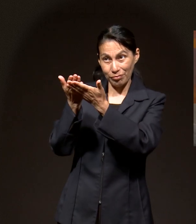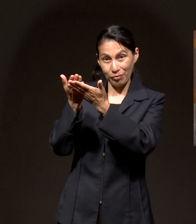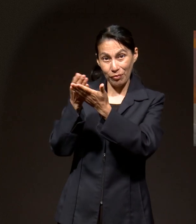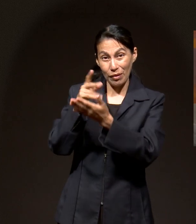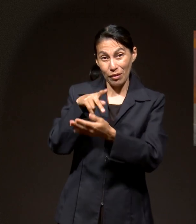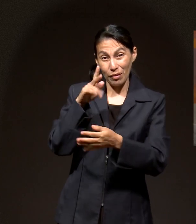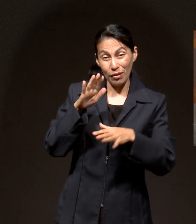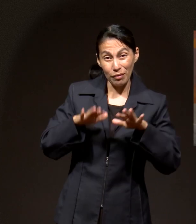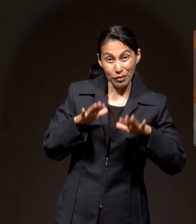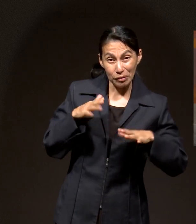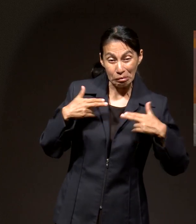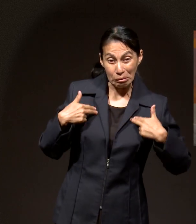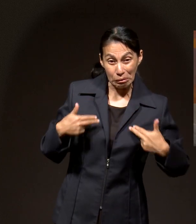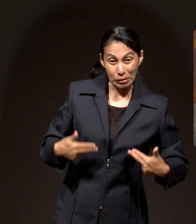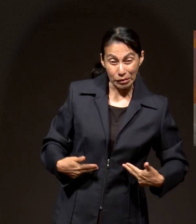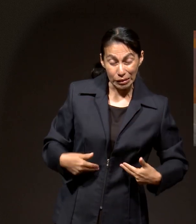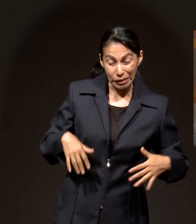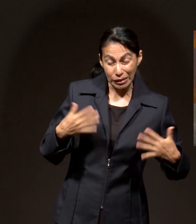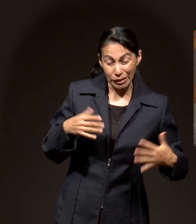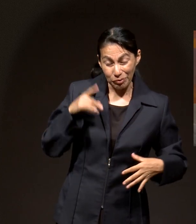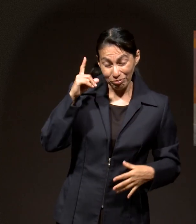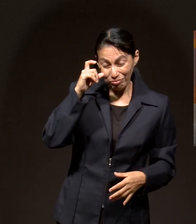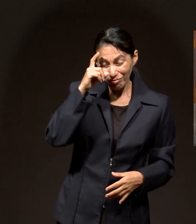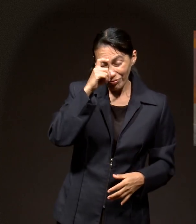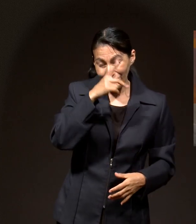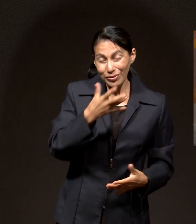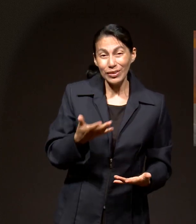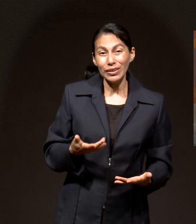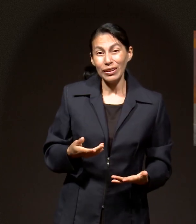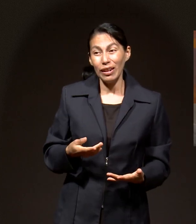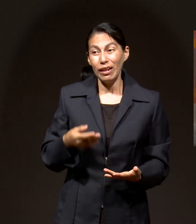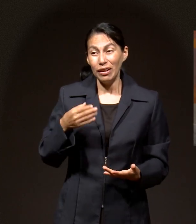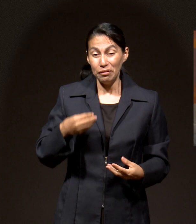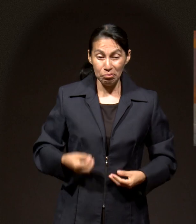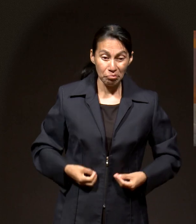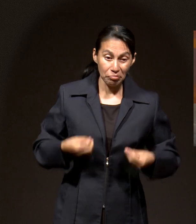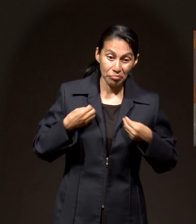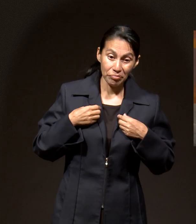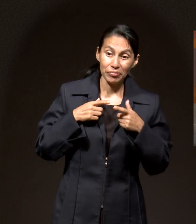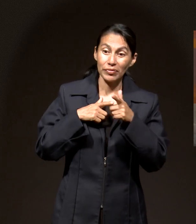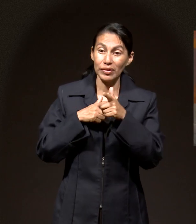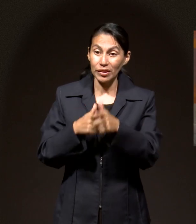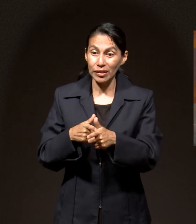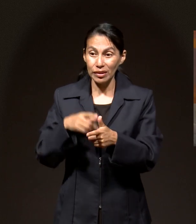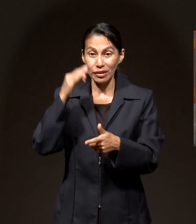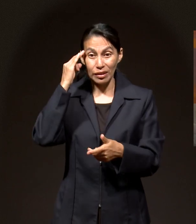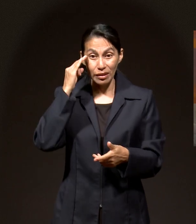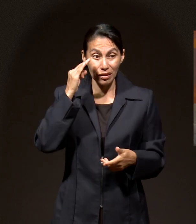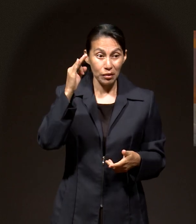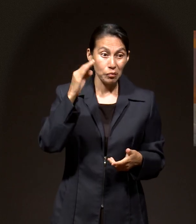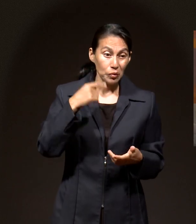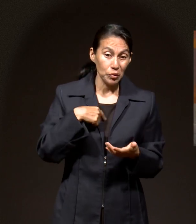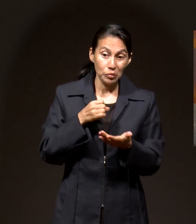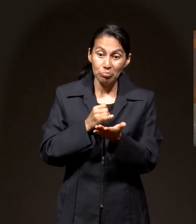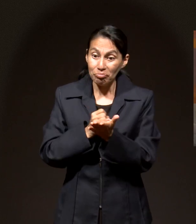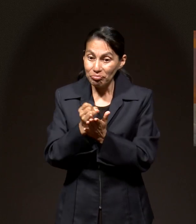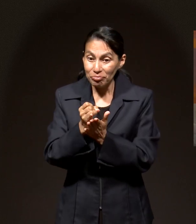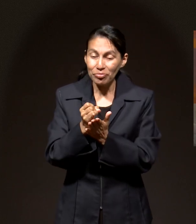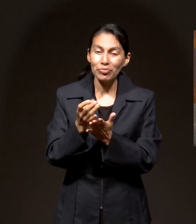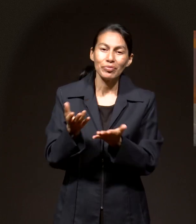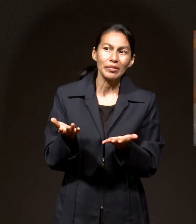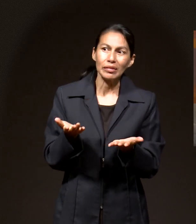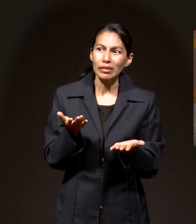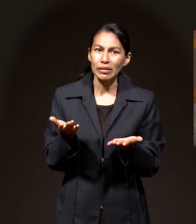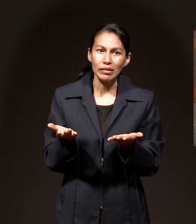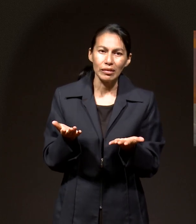yo creo que nuestra misma humanidad a veces se manifiesta, ¿no? Y la vida sigue y el tiempo pasa y yo tengo que decidir qué voy a